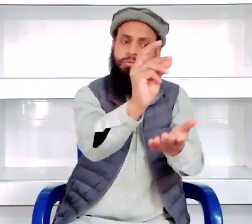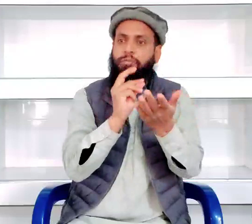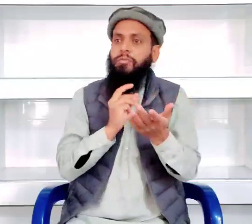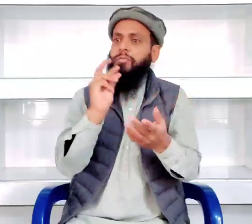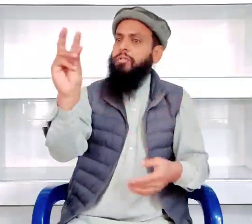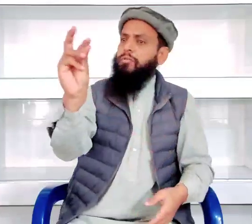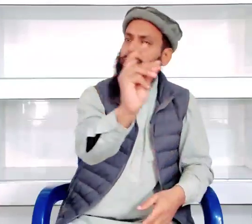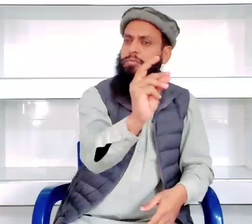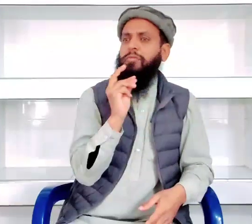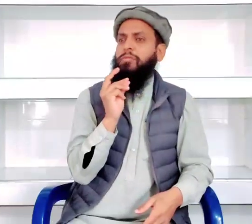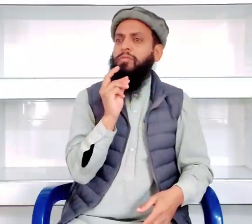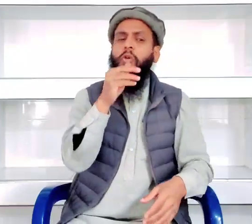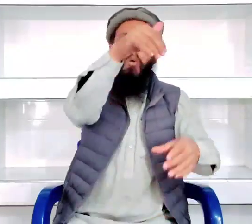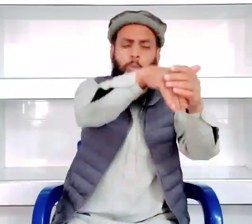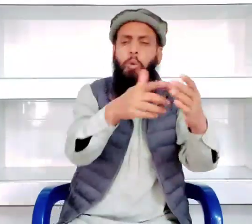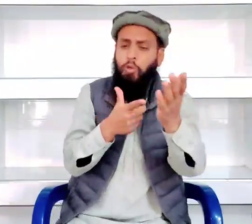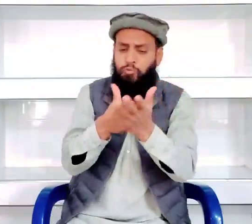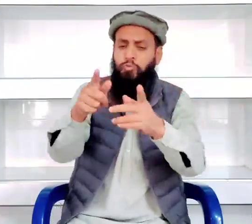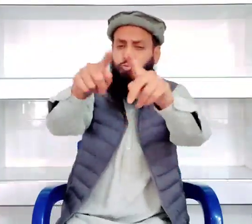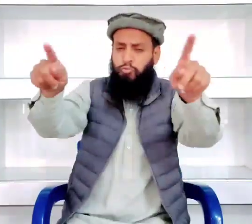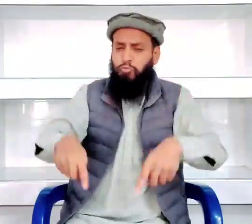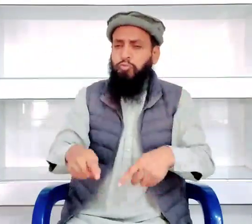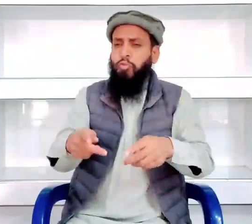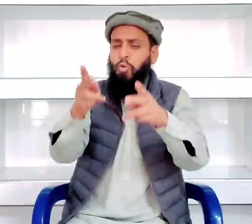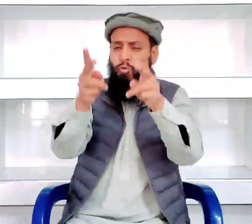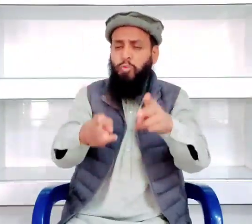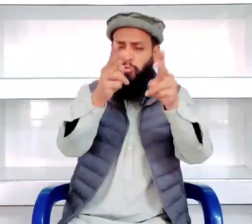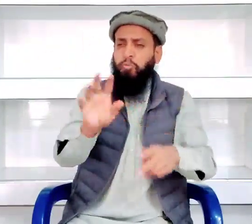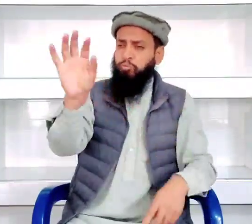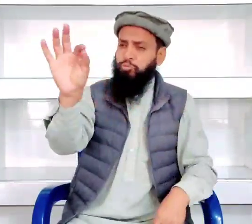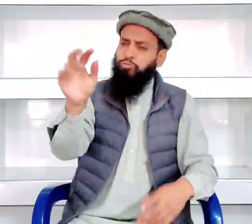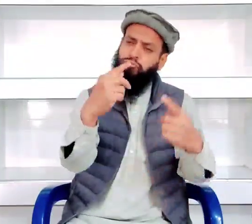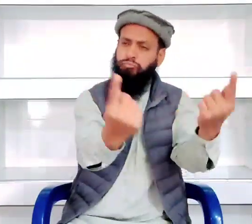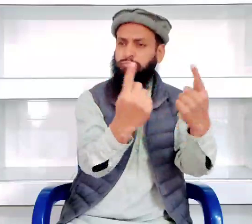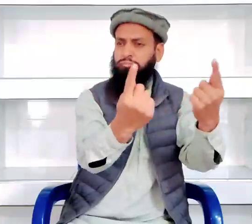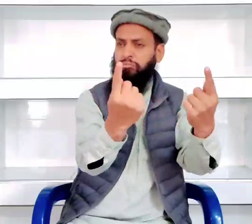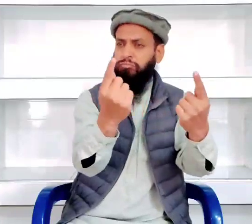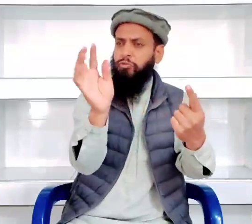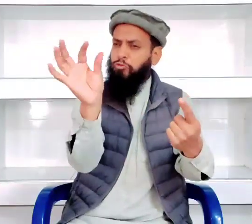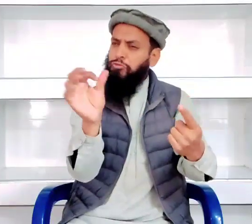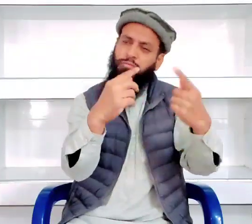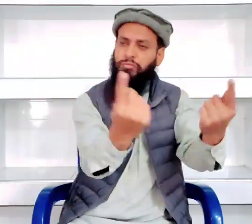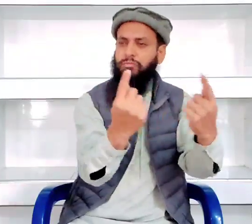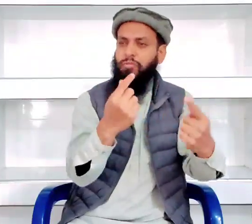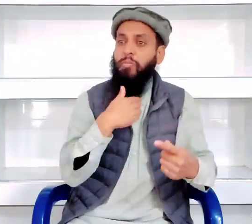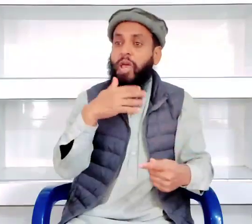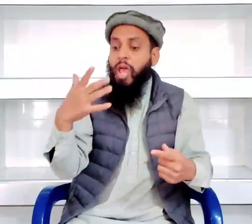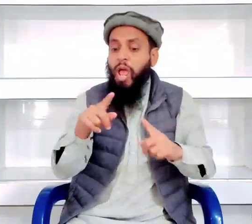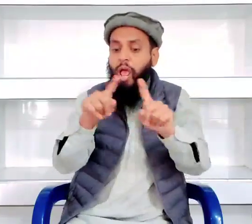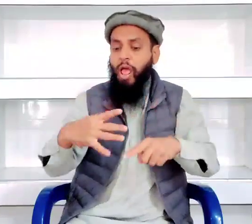رہے نے او درخت دے اُتے نے حالے تے آ نہیں ہوئے يوم کچے پھلاں نوں پکے